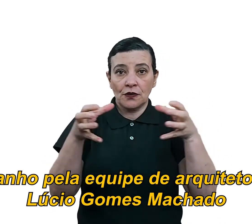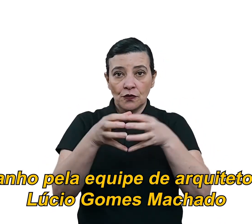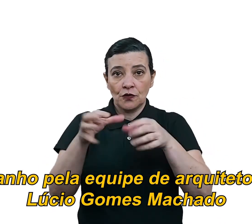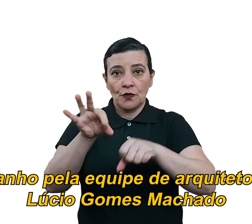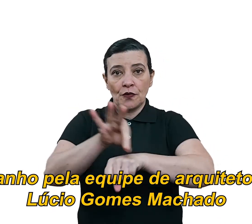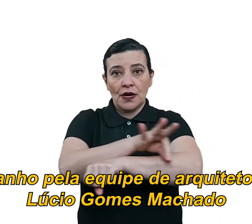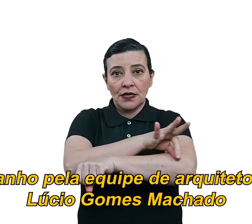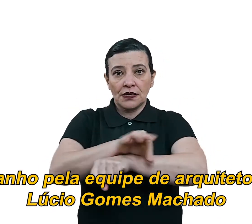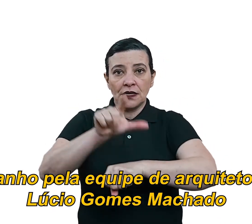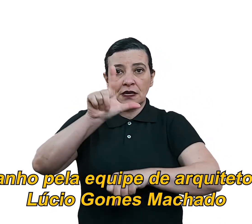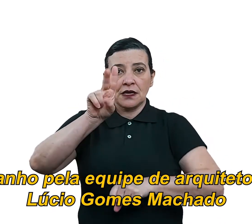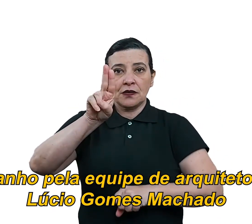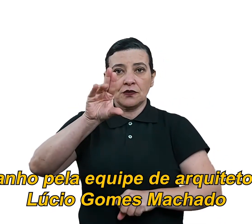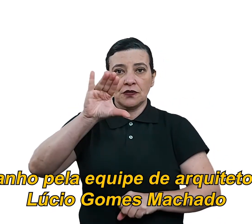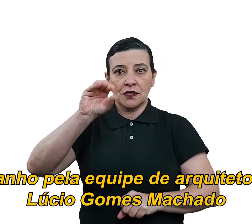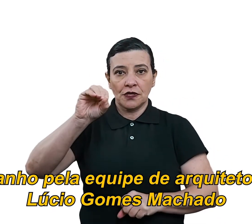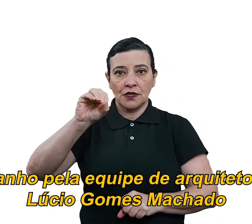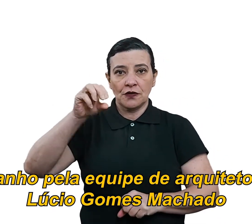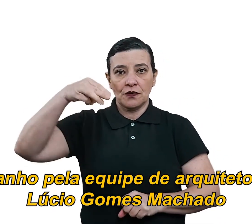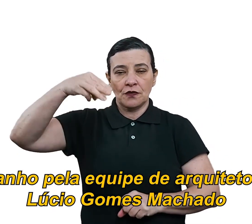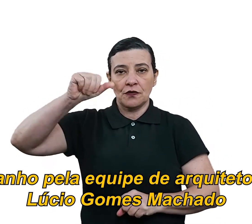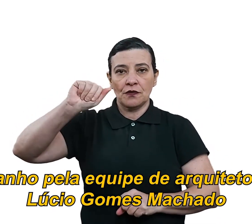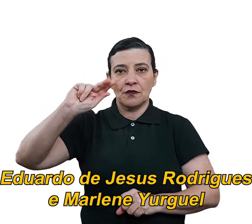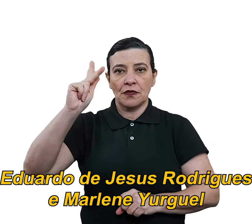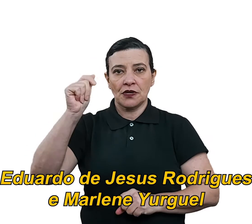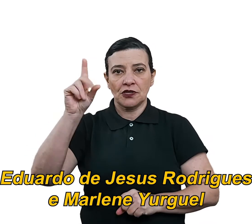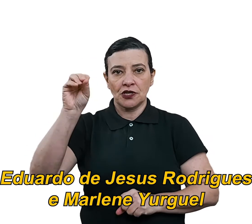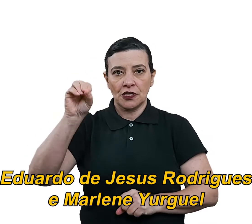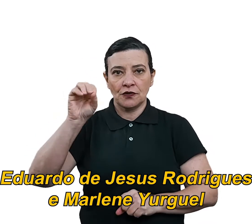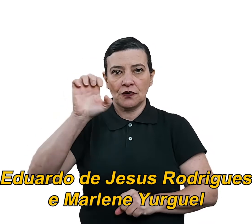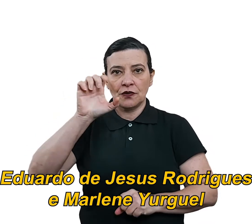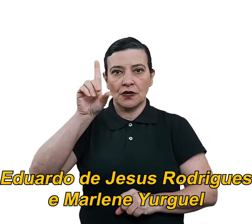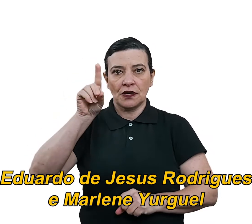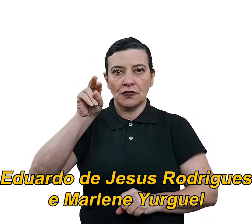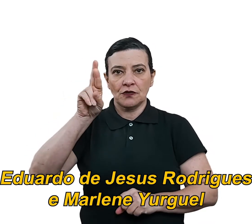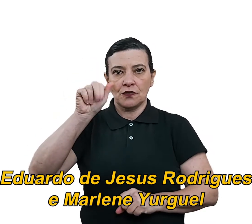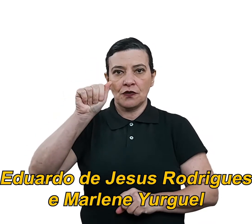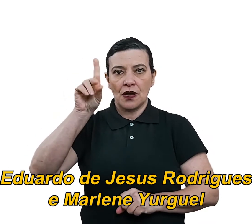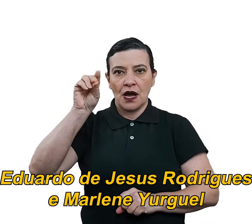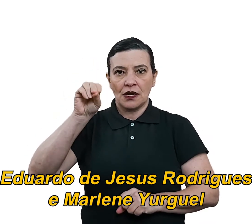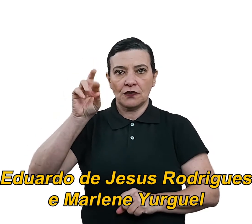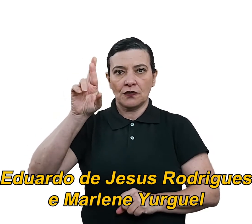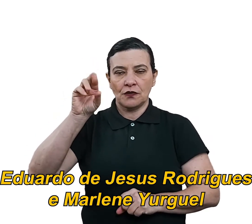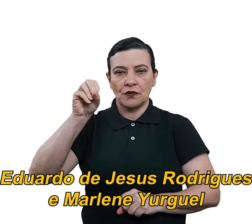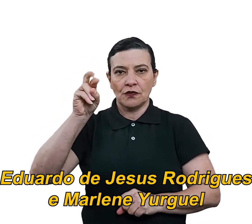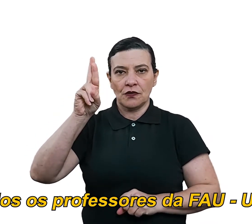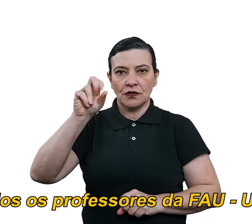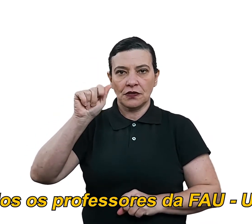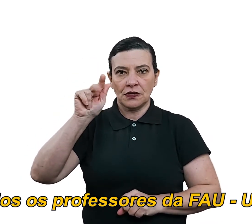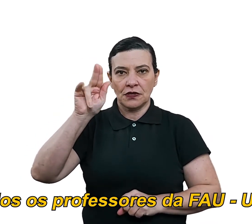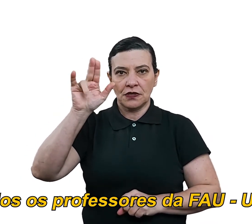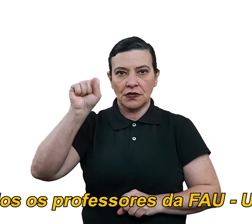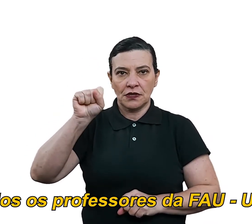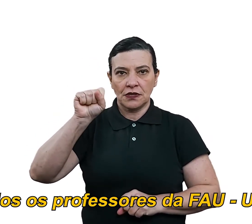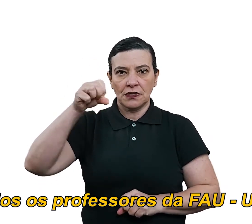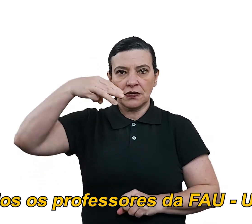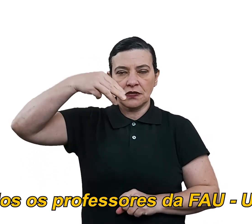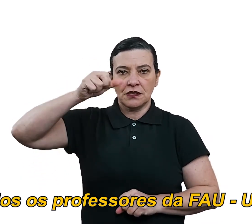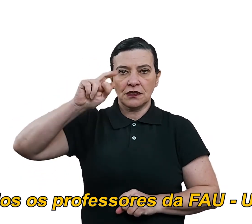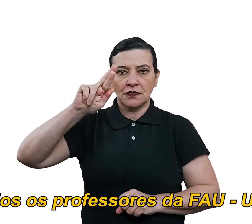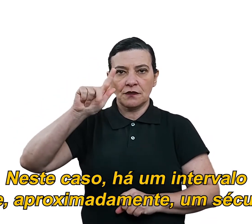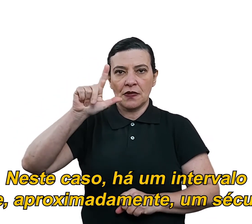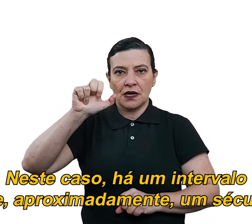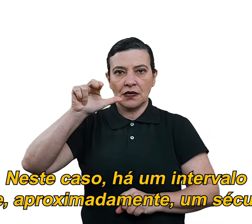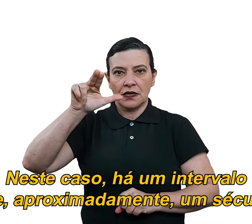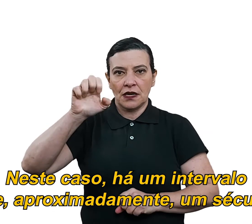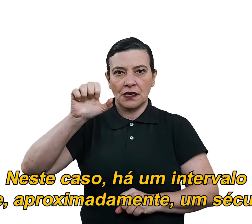ganho pela equipe de arquitetos Lúcio Gomes Machado, Eduardo de Jesus Rodrigues e Marlene Jurgel, todos professores da